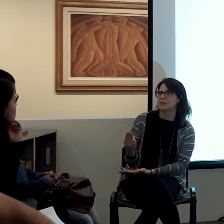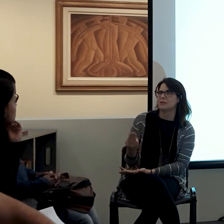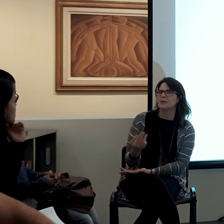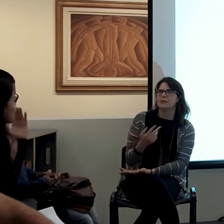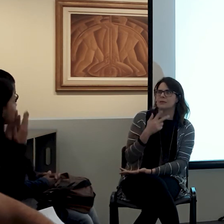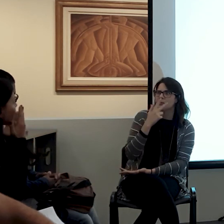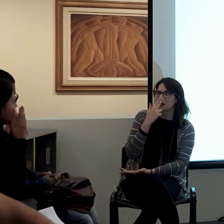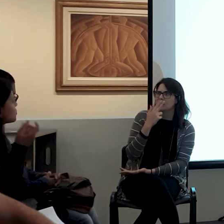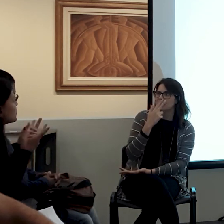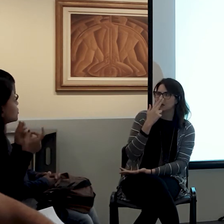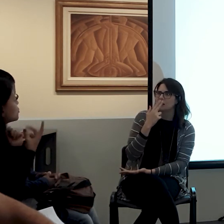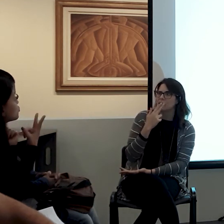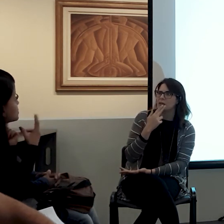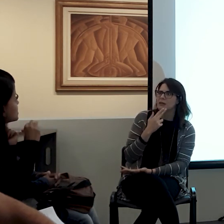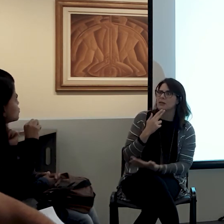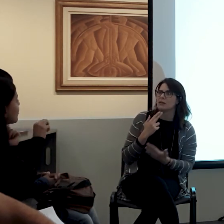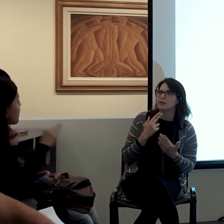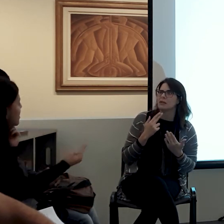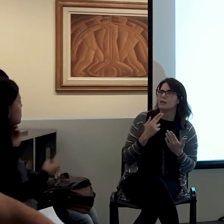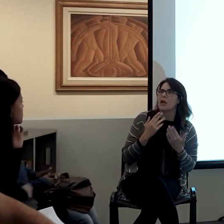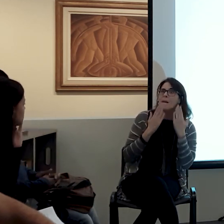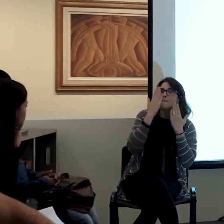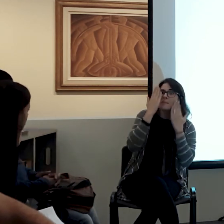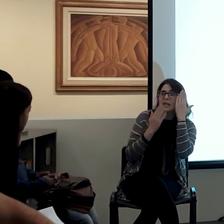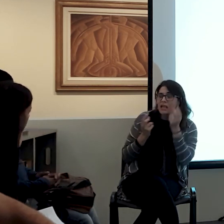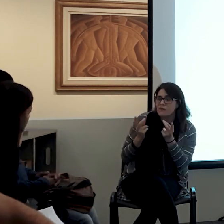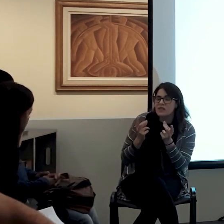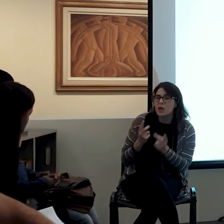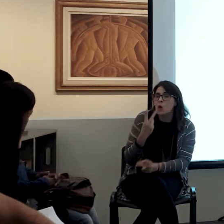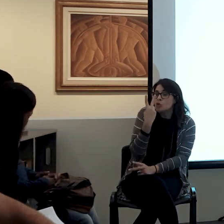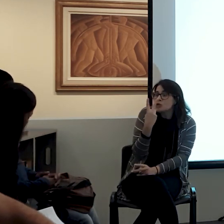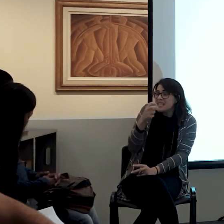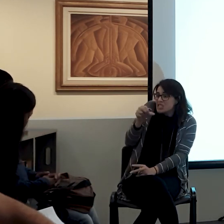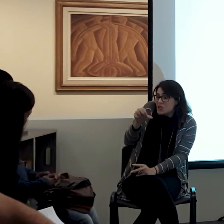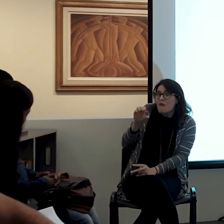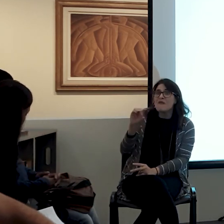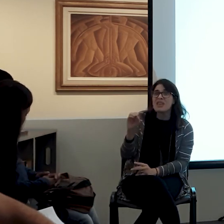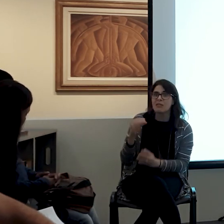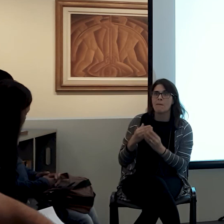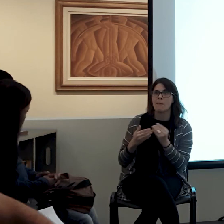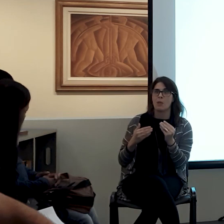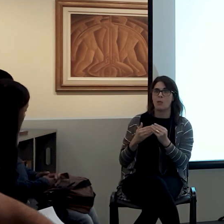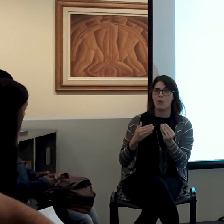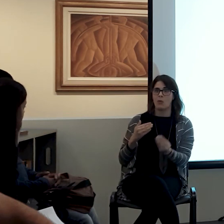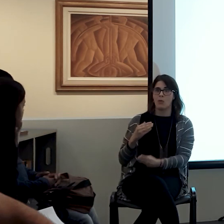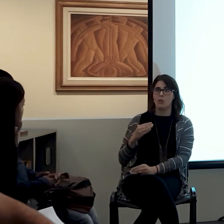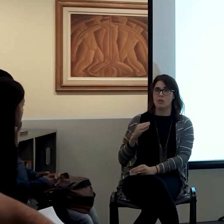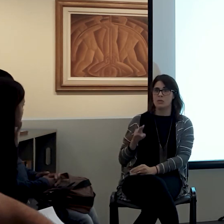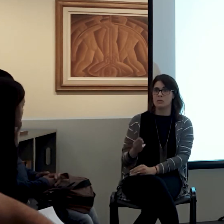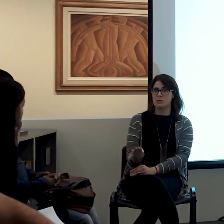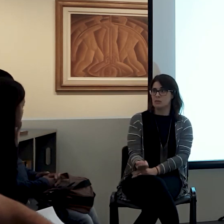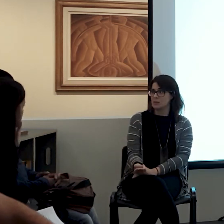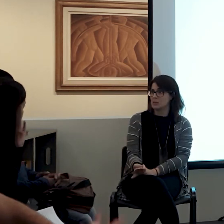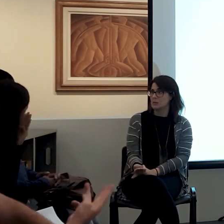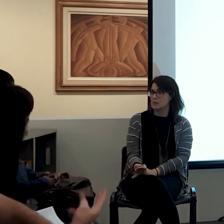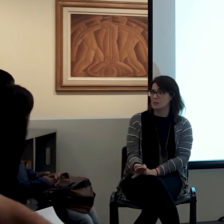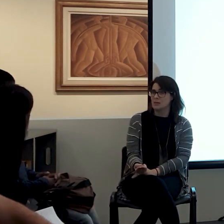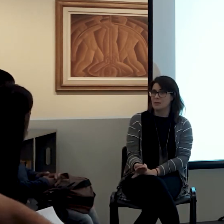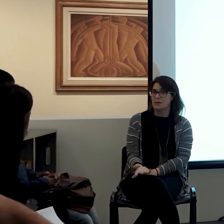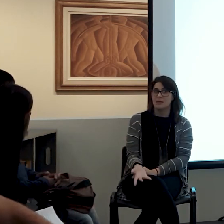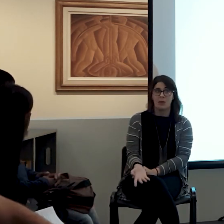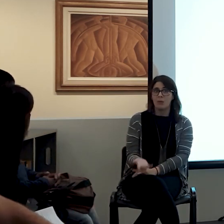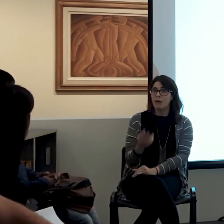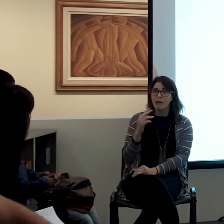290, uma coisa completamente maluca. O banco faliu e o seu ativo mais